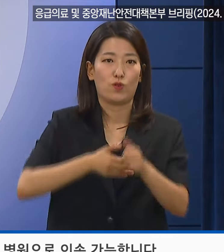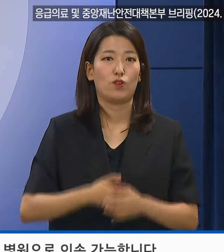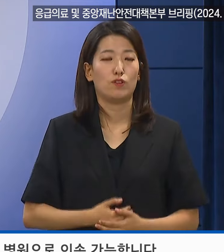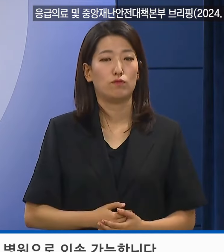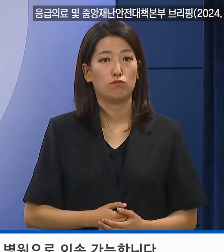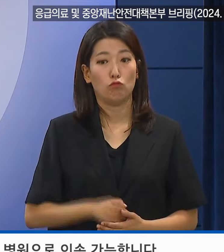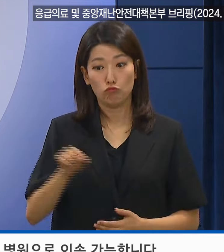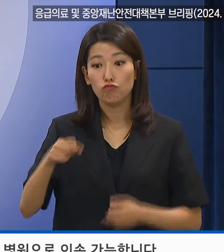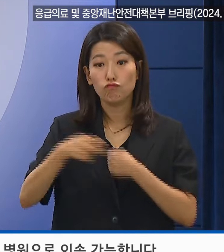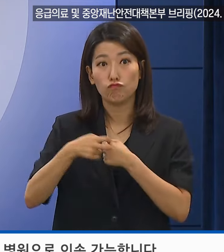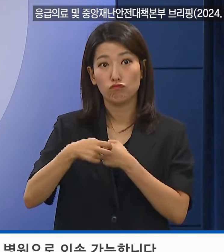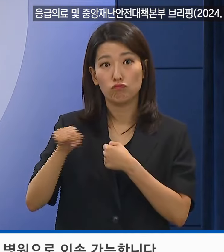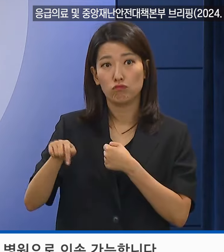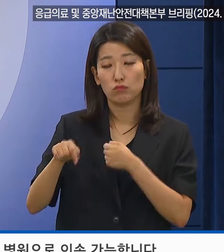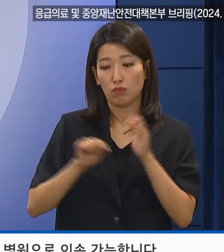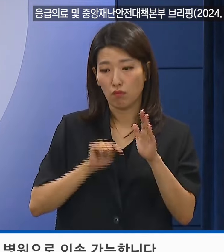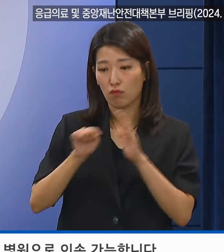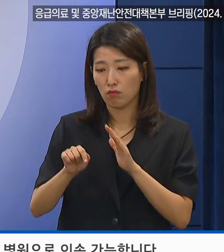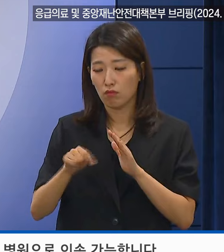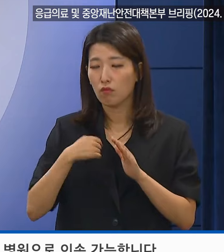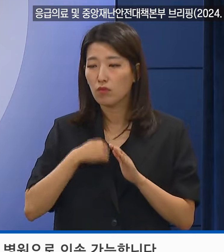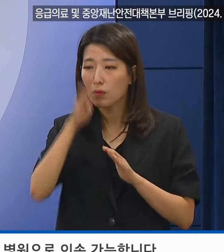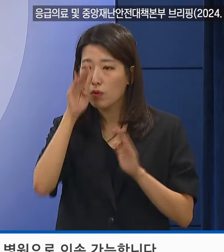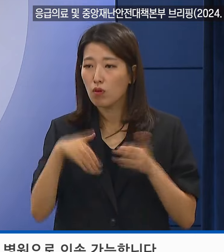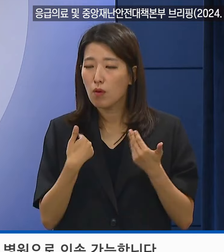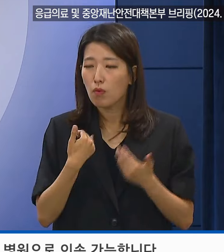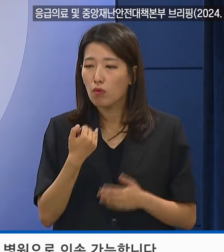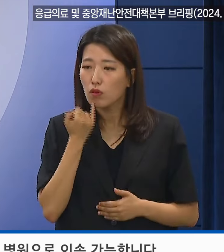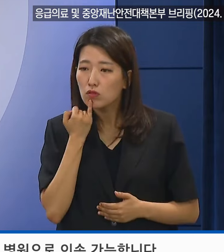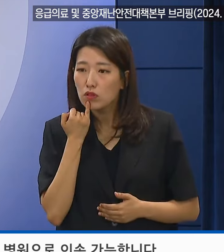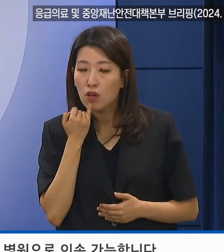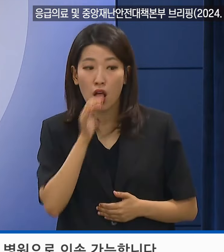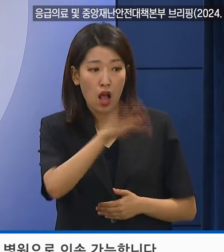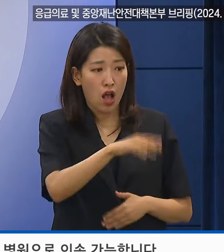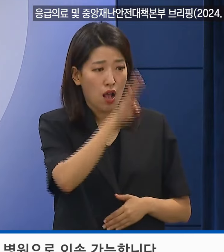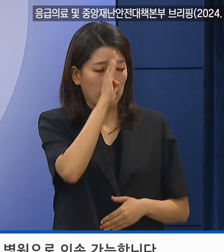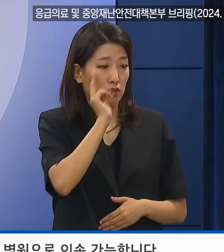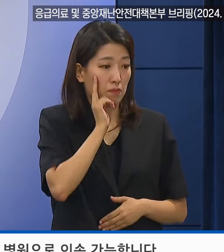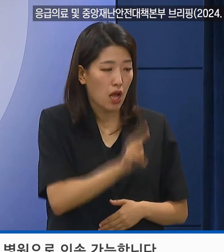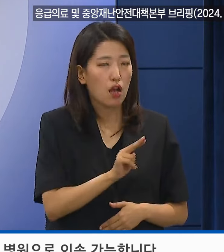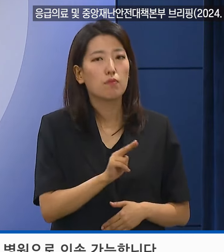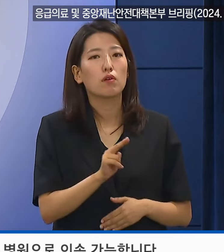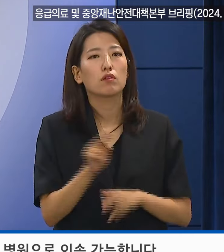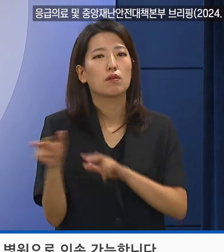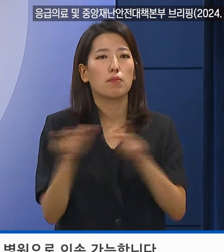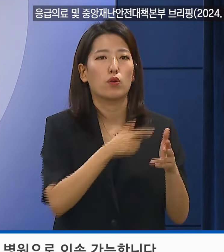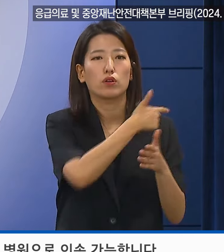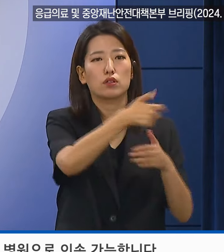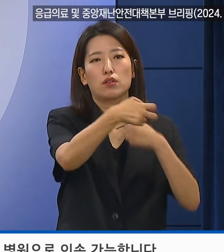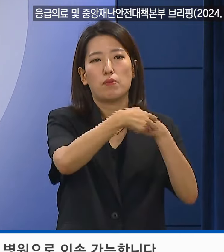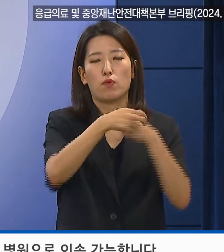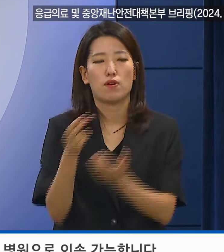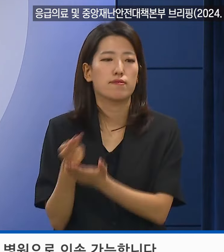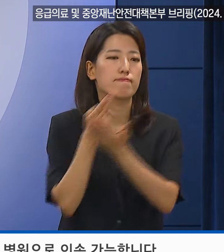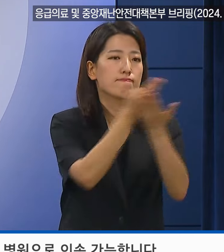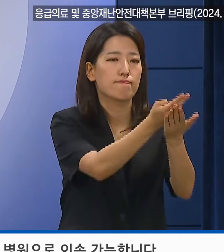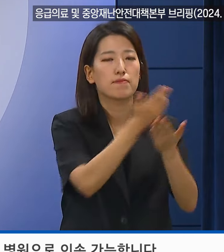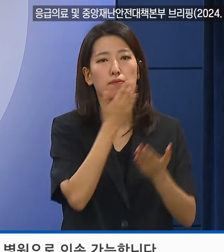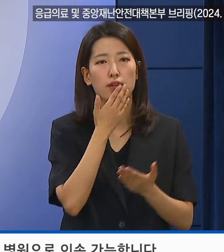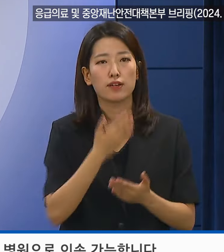병의원의 진찰 결과 중증이라고 판단되면 큰 병원으로 이송 가능합니다. 병원